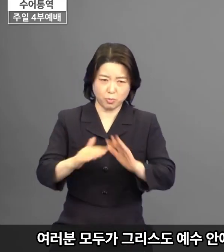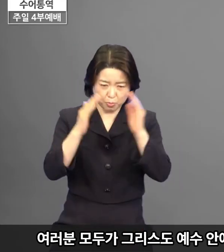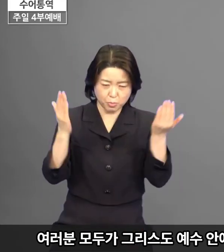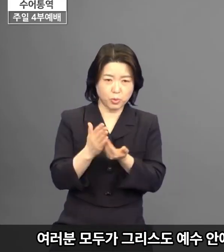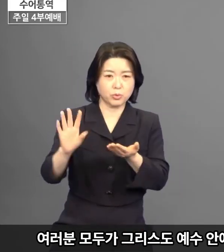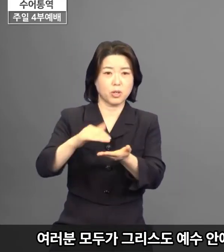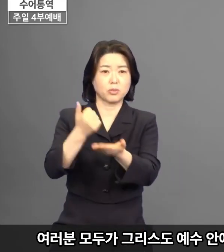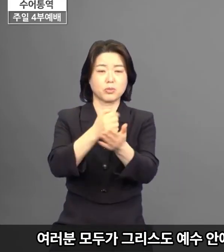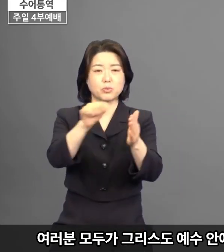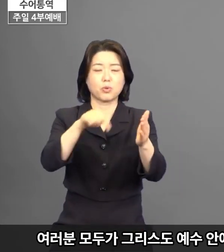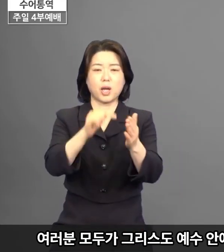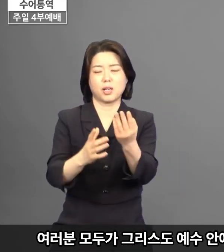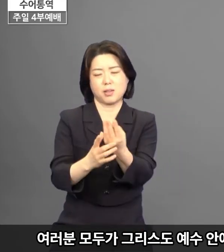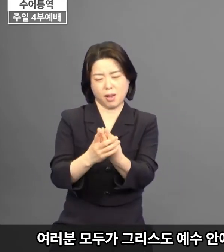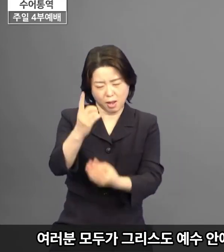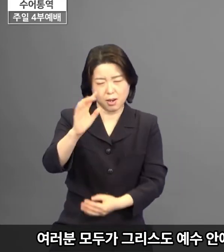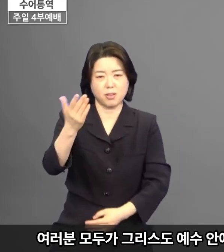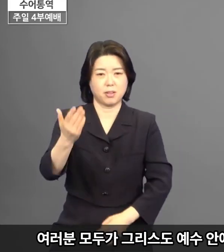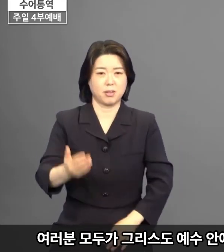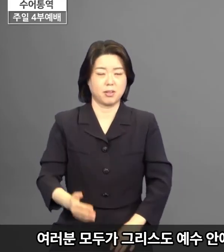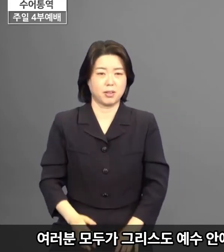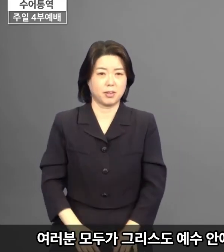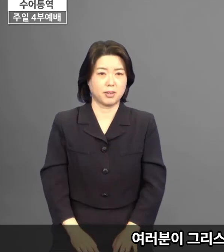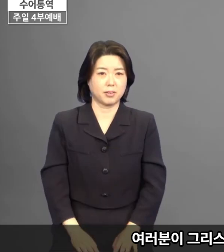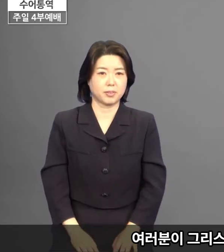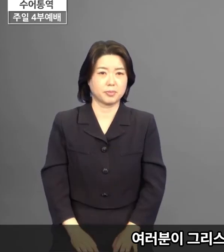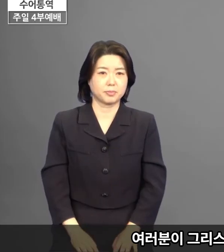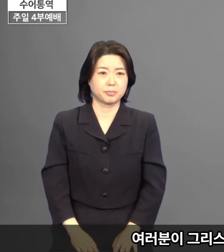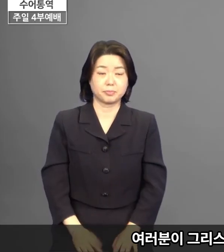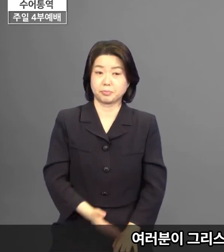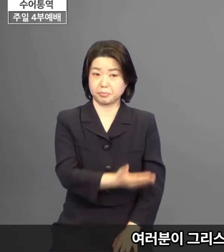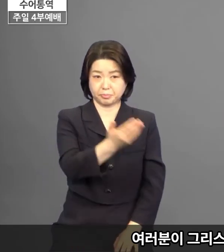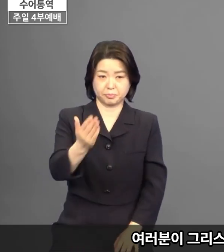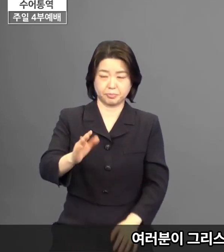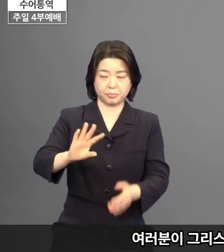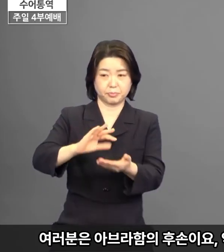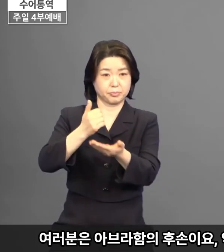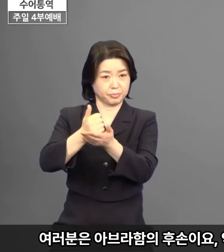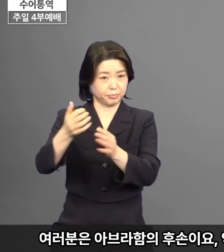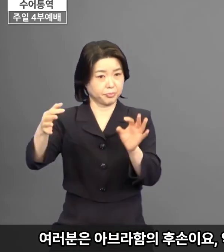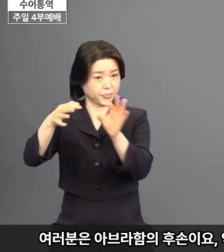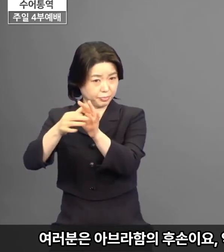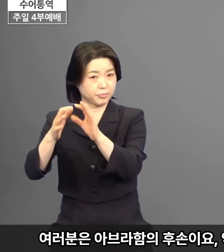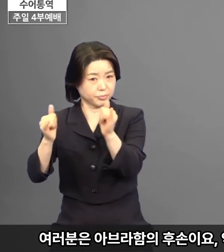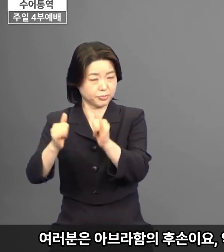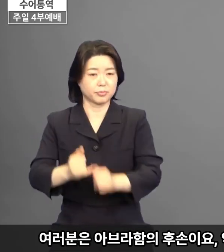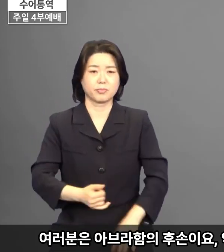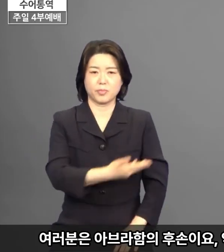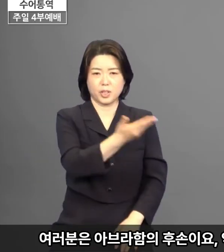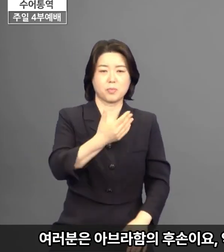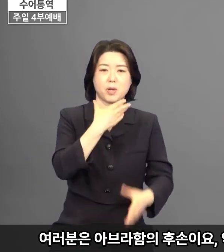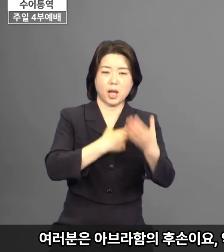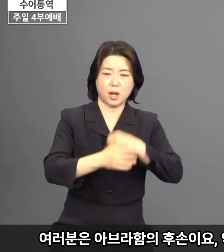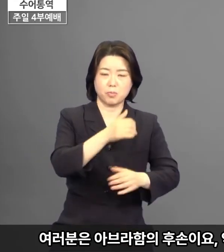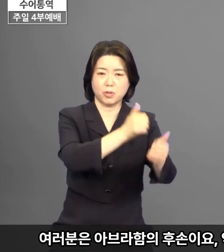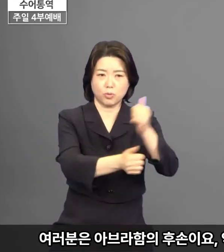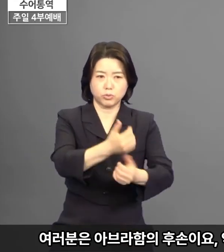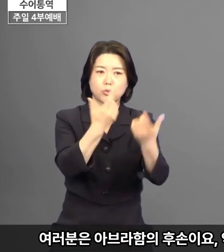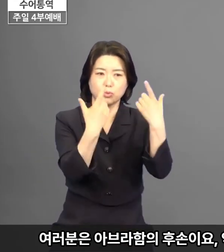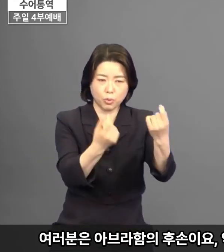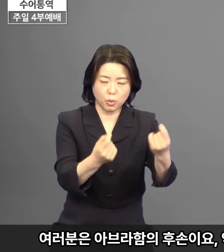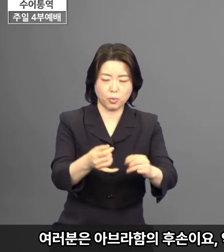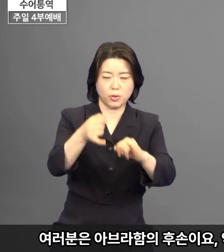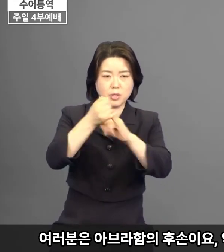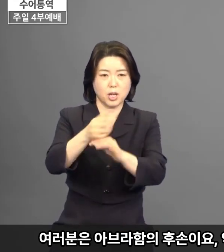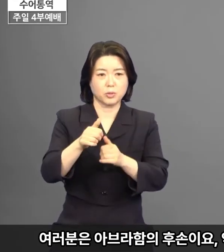뭐라고요? 하나이기 때문입니다. 여러분이 그리스도께 속한 사람이면 여러분은 아브라함의 후손이요 약속을 따라